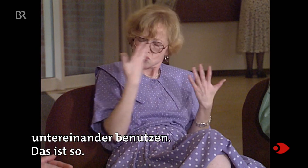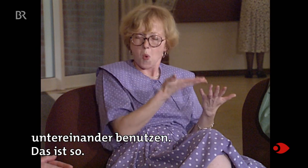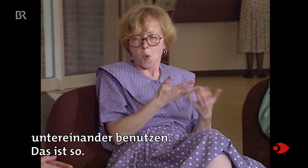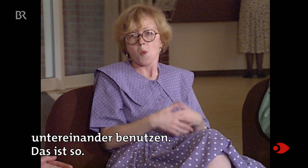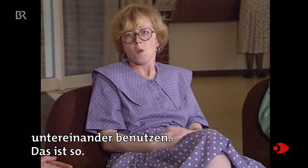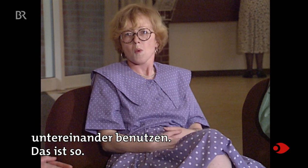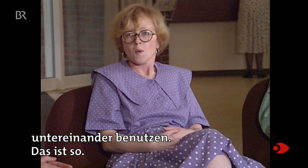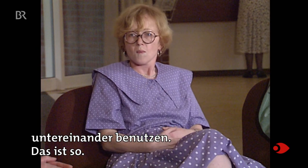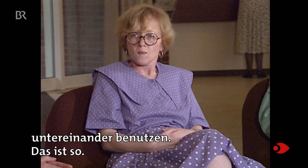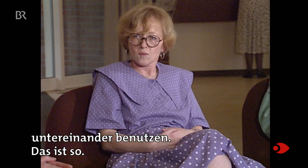benutzen. Das ist so.